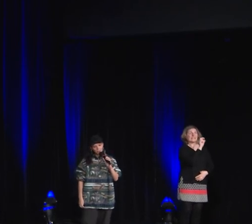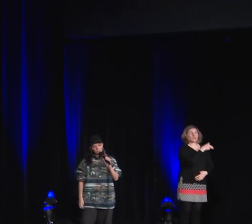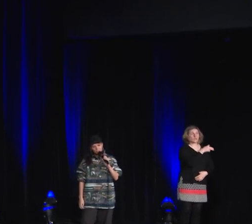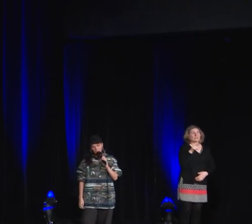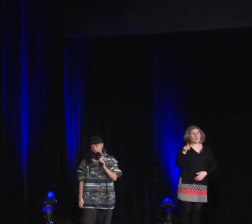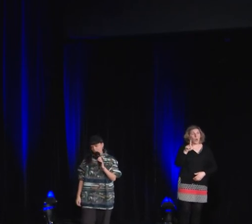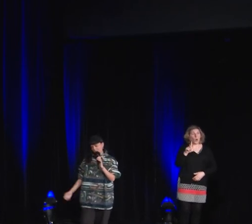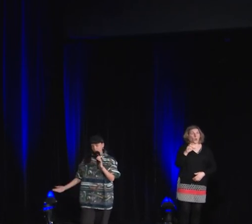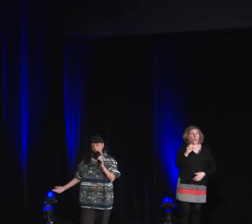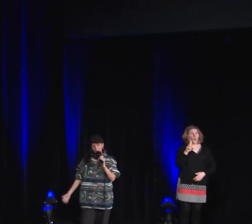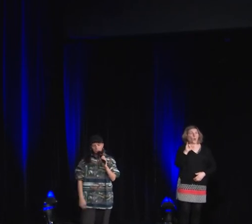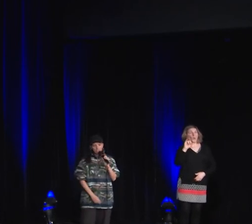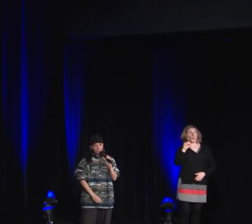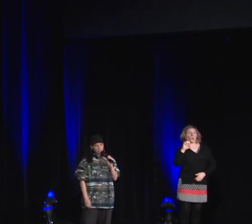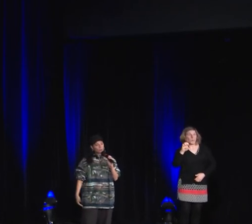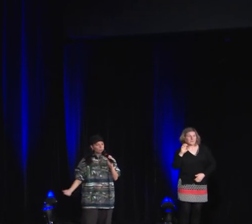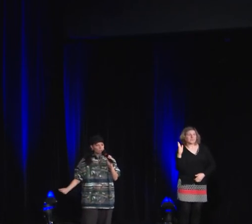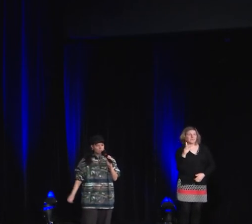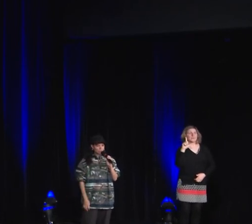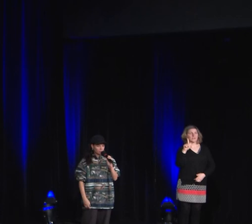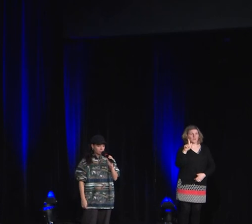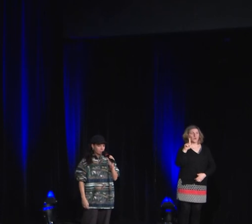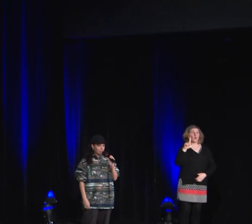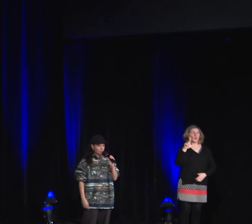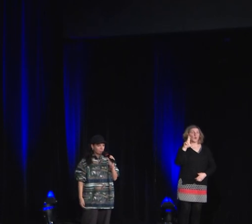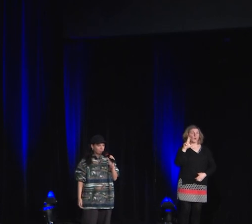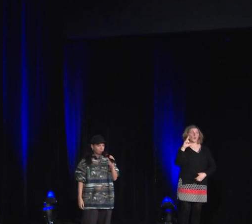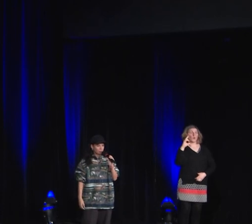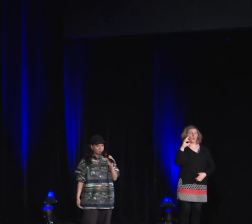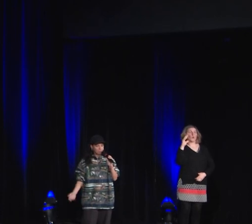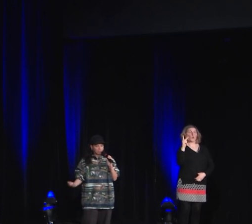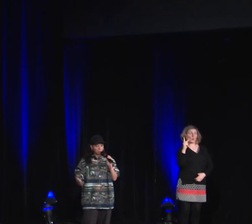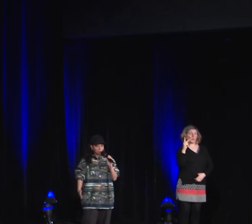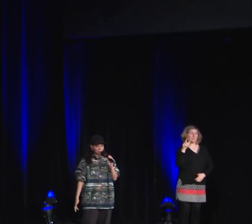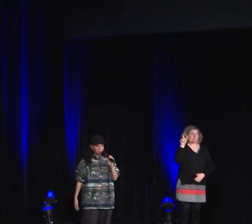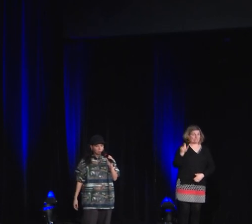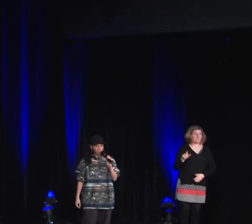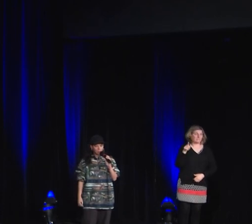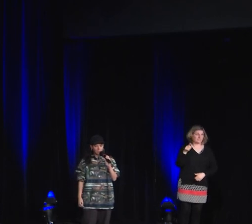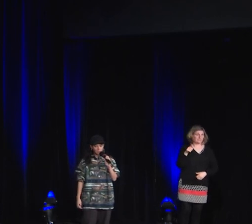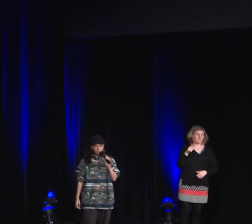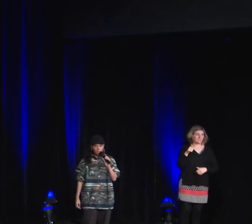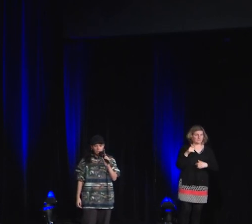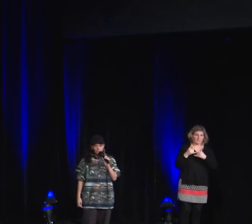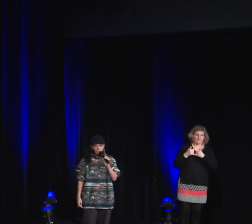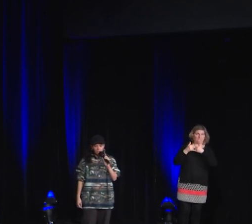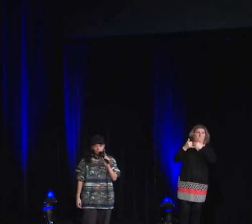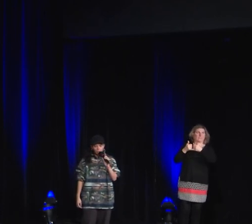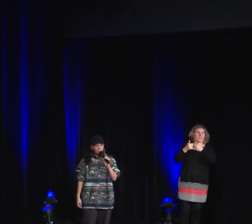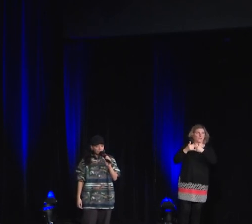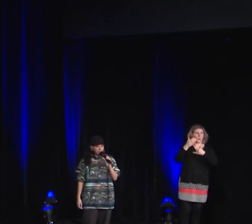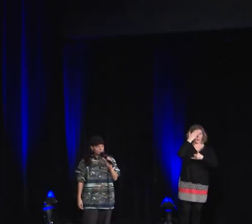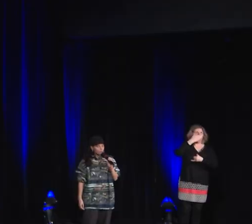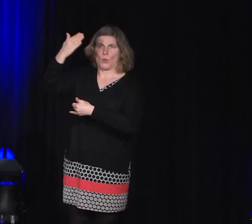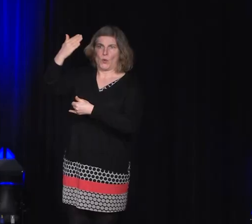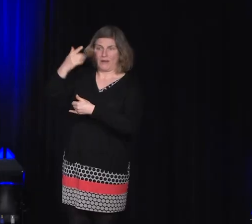une traduction de Louise Gluck, donc une autrice qui a reçu le prix Nobel il y a 2 ans, prix Nobel de littérature.